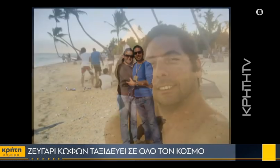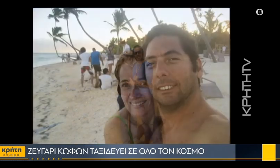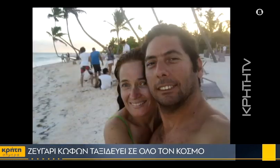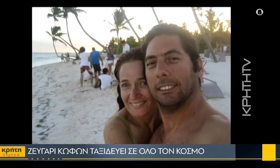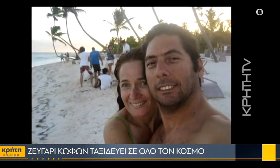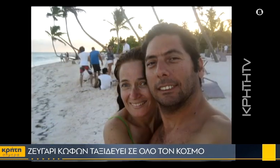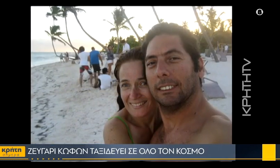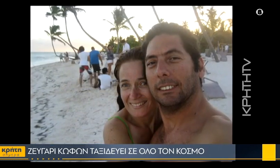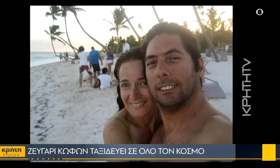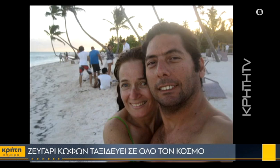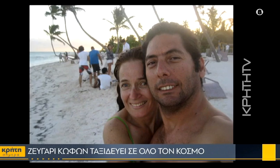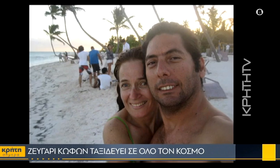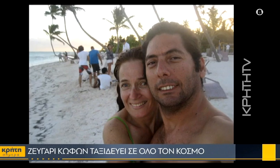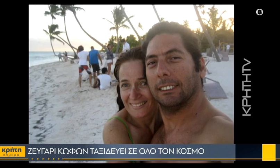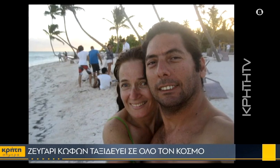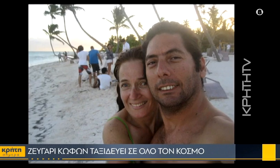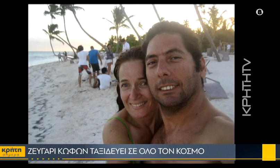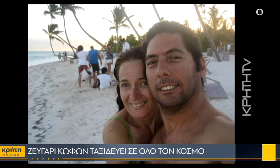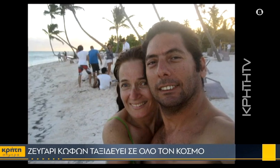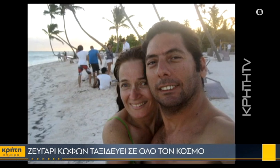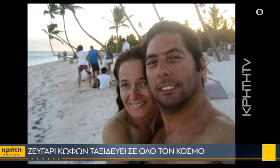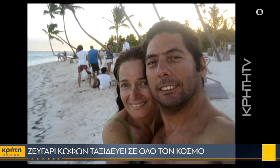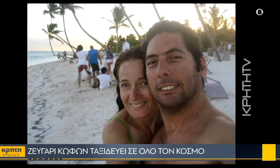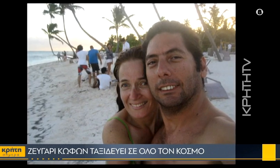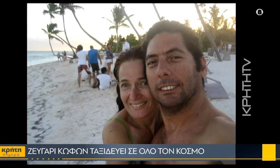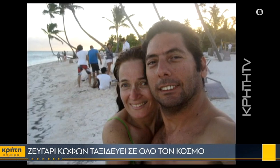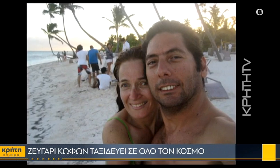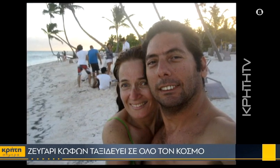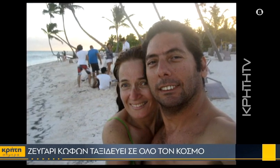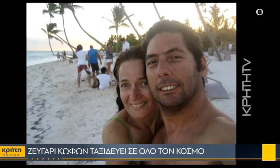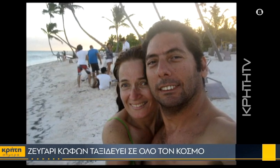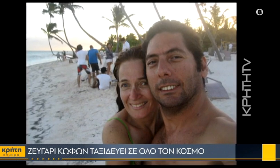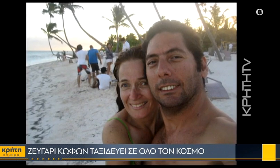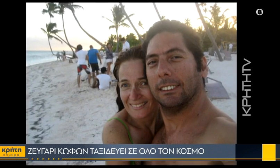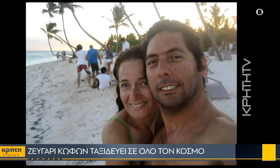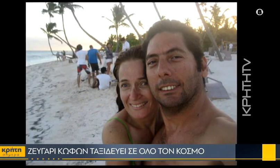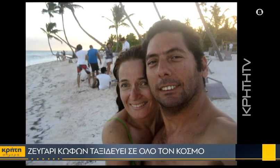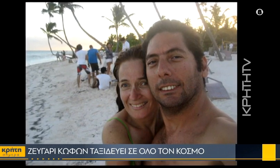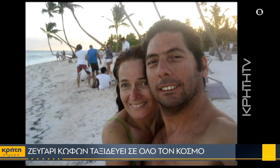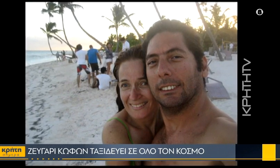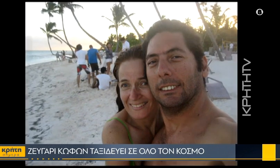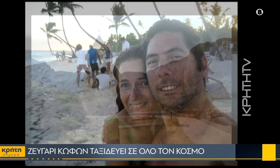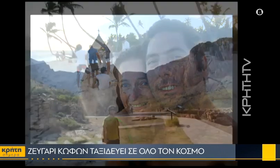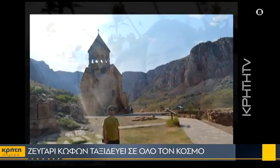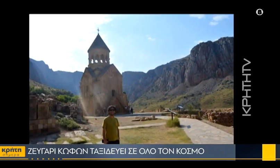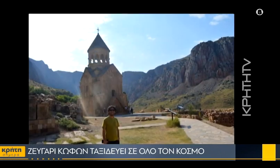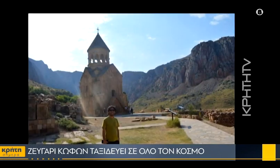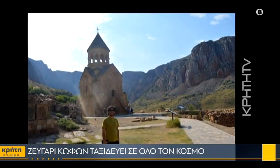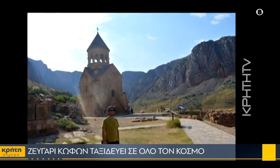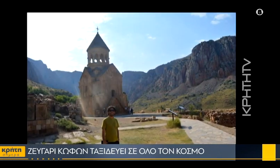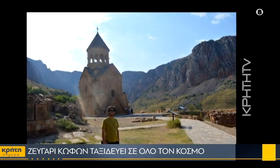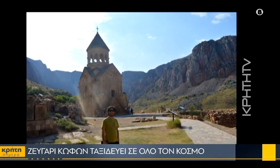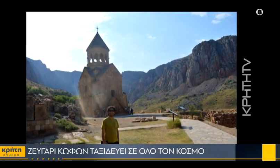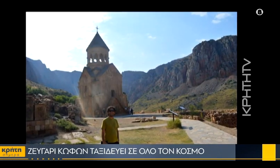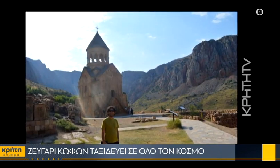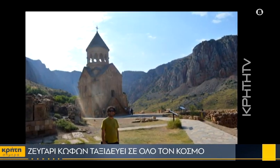«Carpe diem», είπε ο αρχαίος Ρωμαίος λυρικός ποιητής Οράτιος, που θα πει «άδραξε τη μέρα». Και αυτό κάνουν όλα τα χρόνια της ζωής